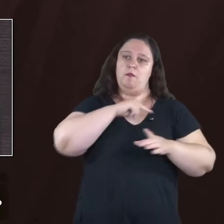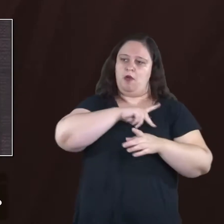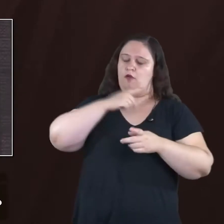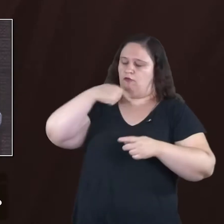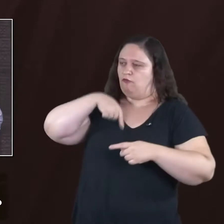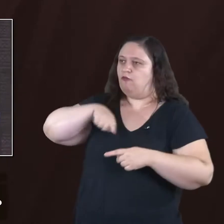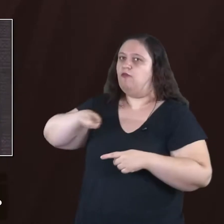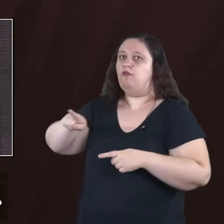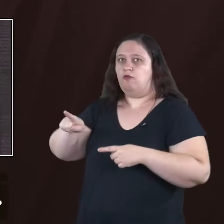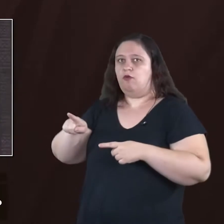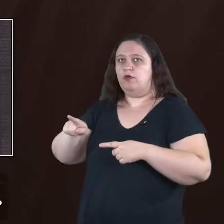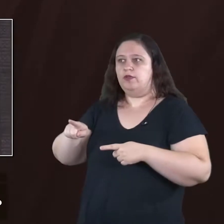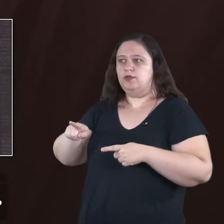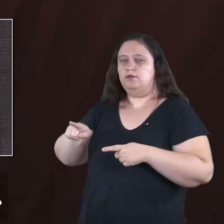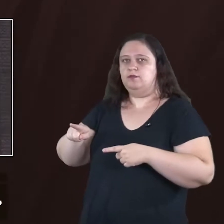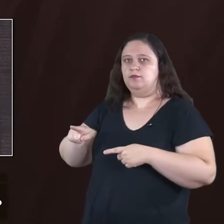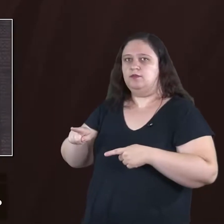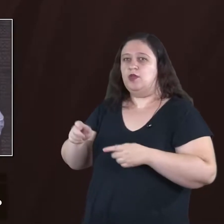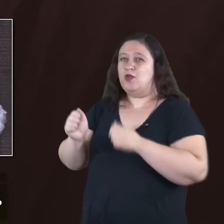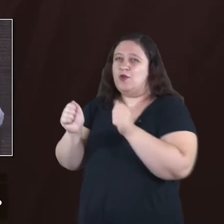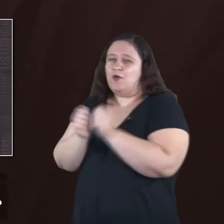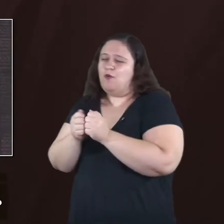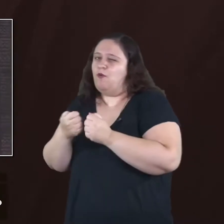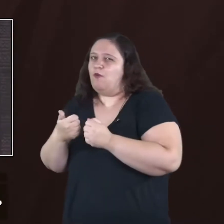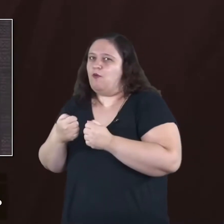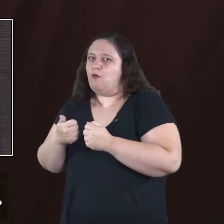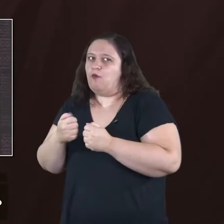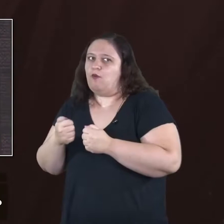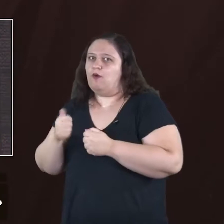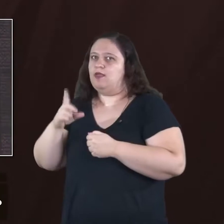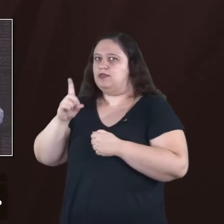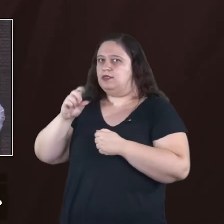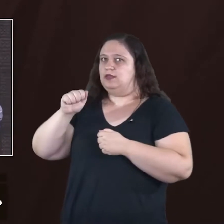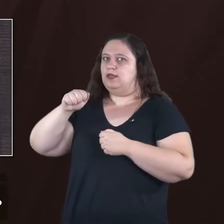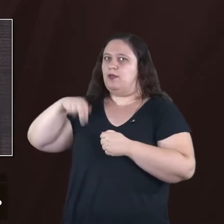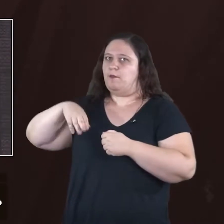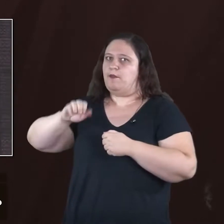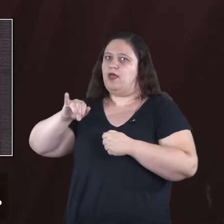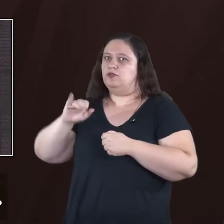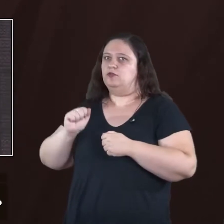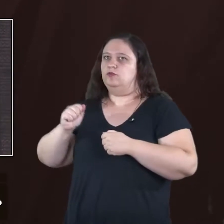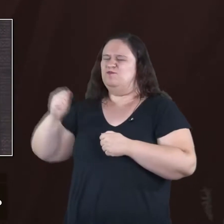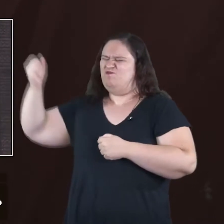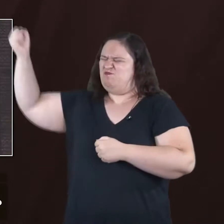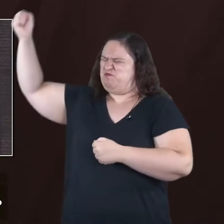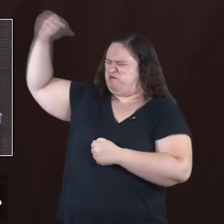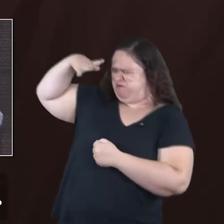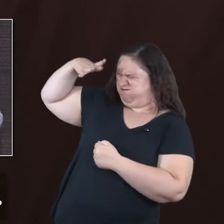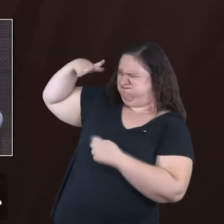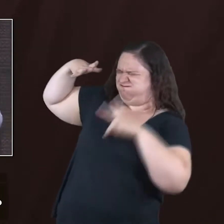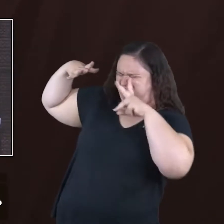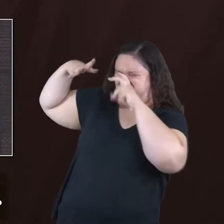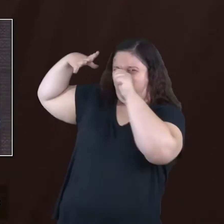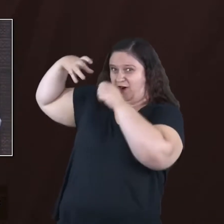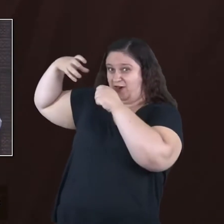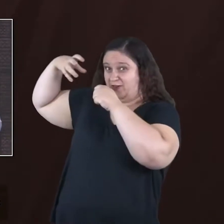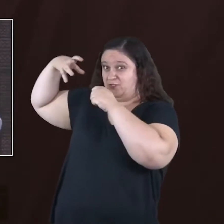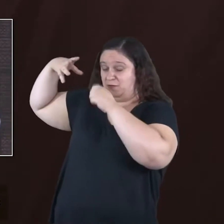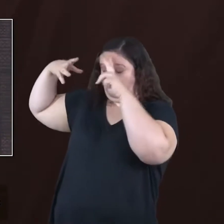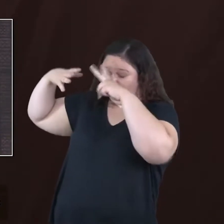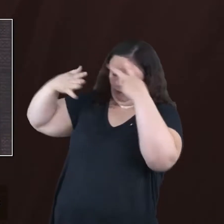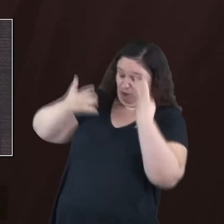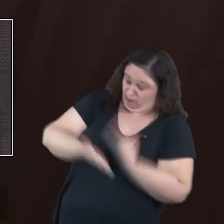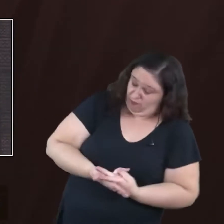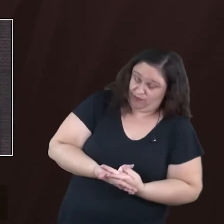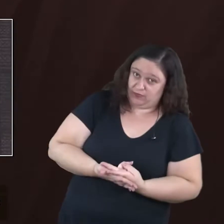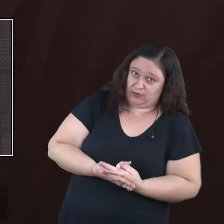Damasco, subitamente uma luz do céu brilhou ao seu redor, e caindo por terra,